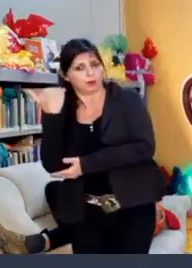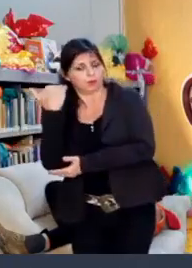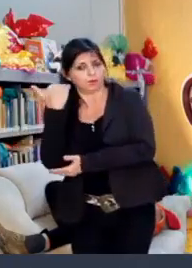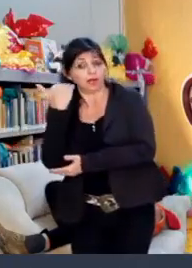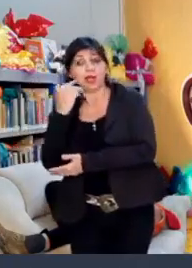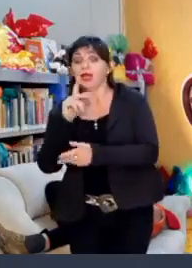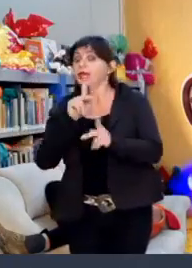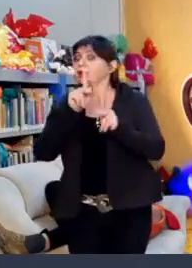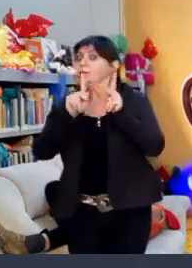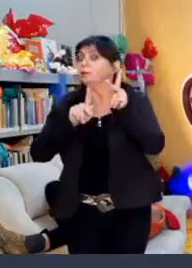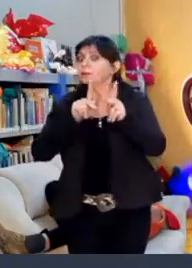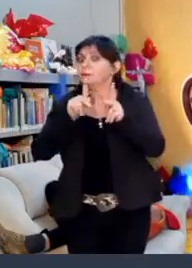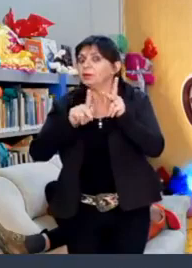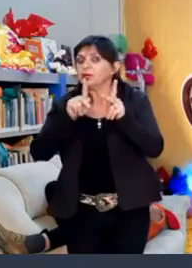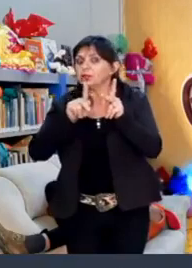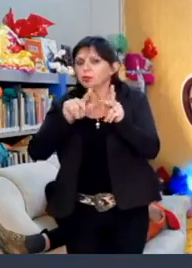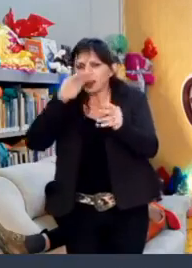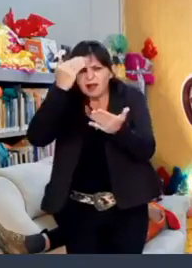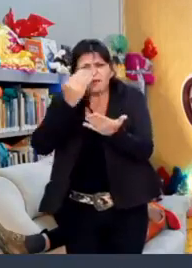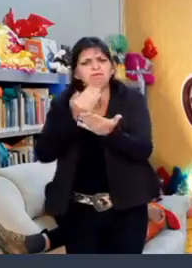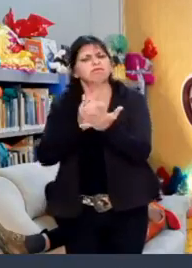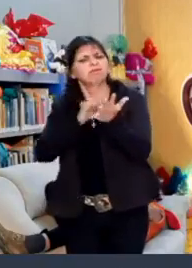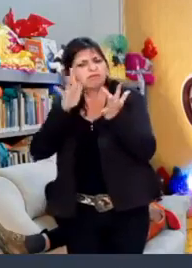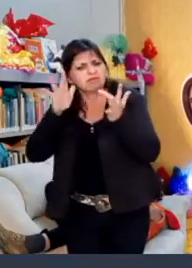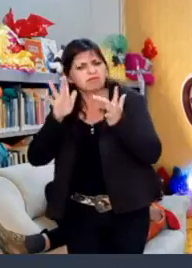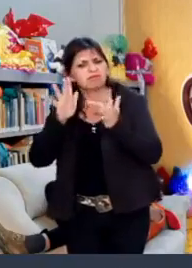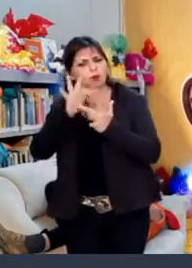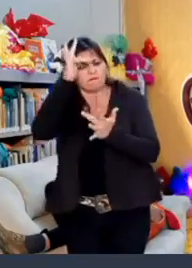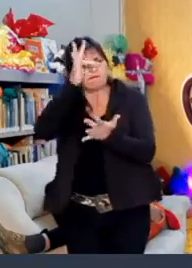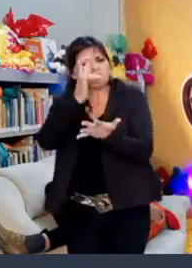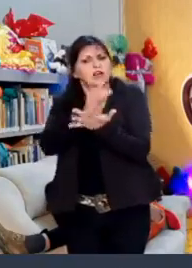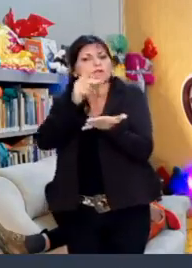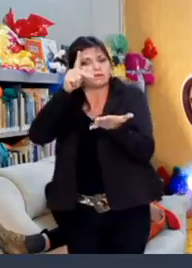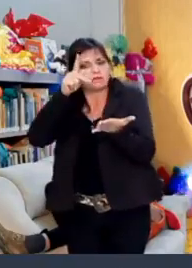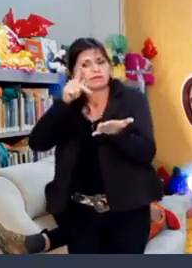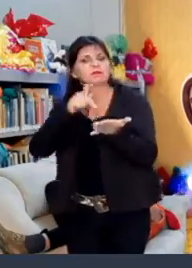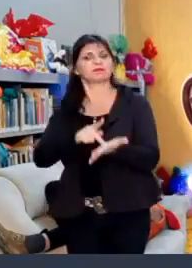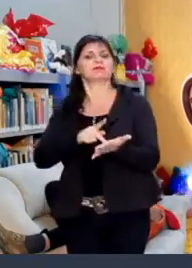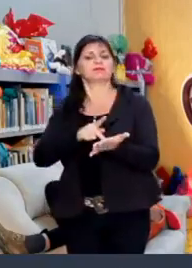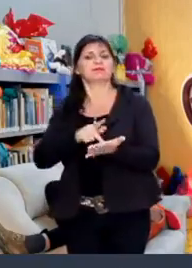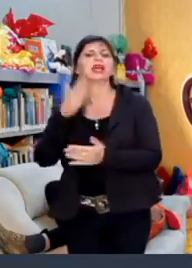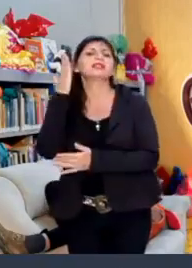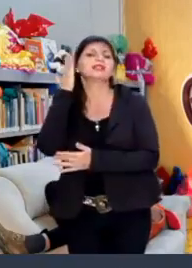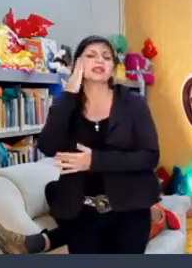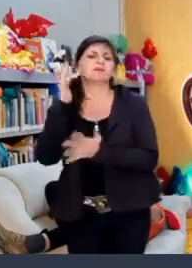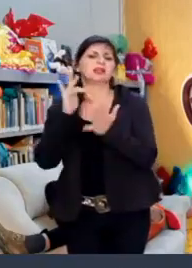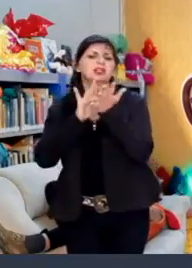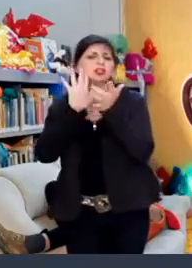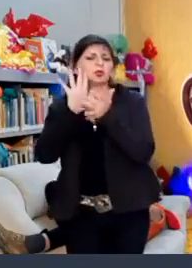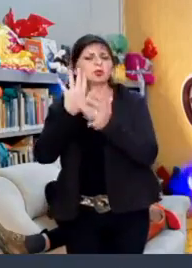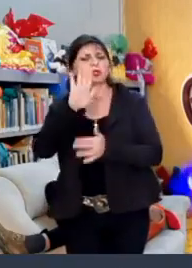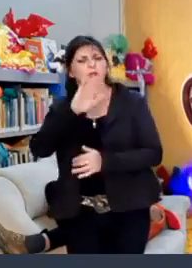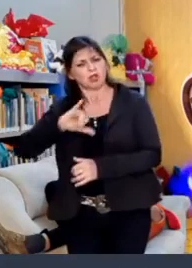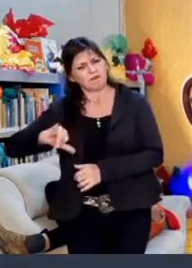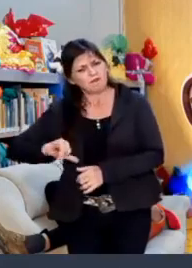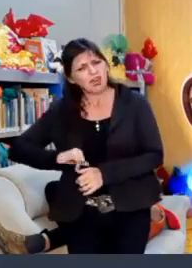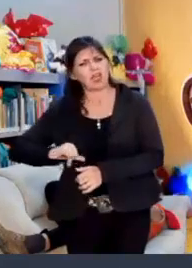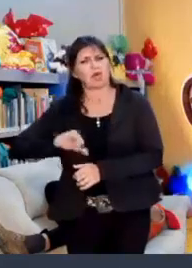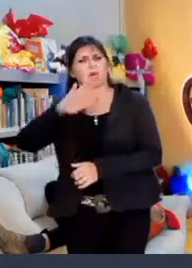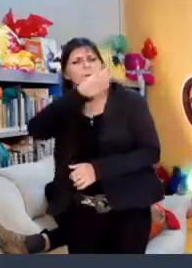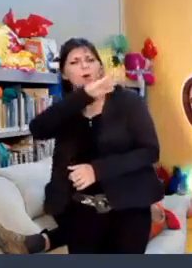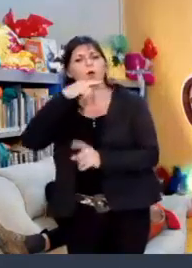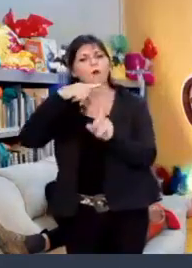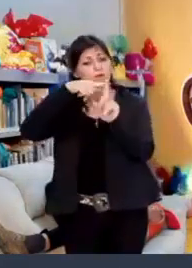cristianismo mais atual, é o martírio, o Calvário e a ressurreição